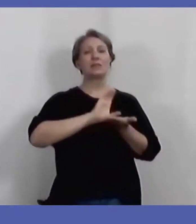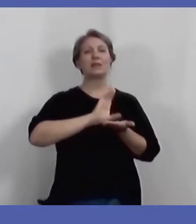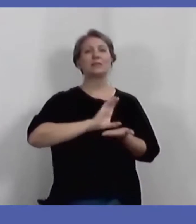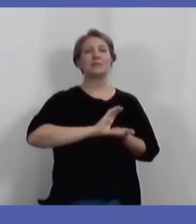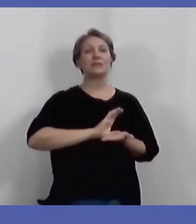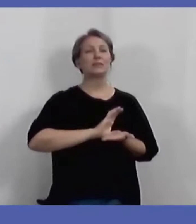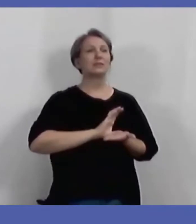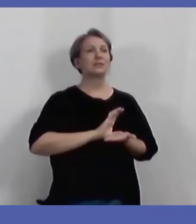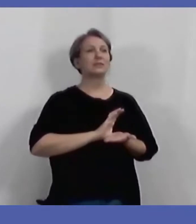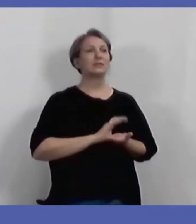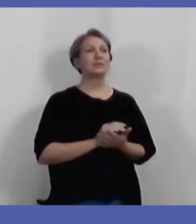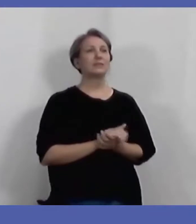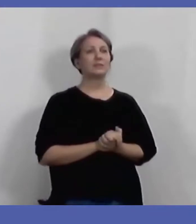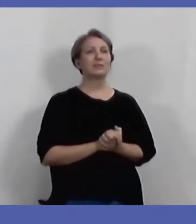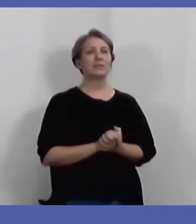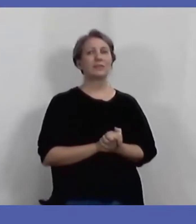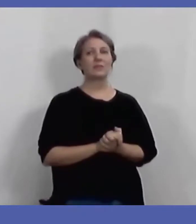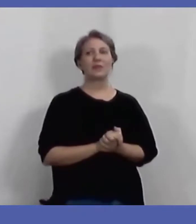Cadê os comportores?